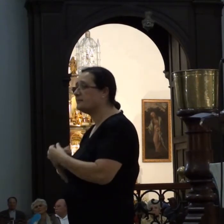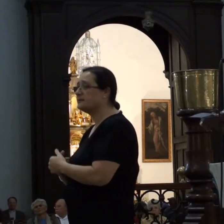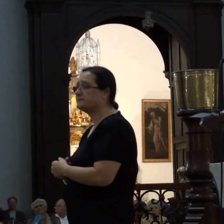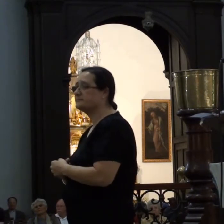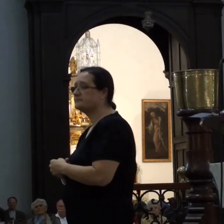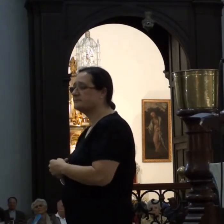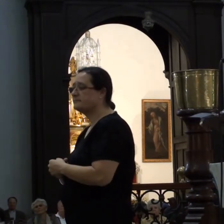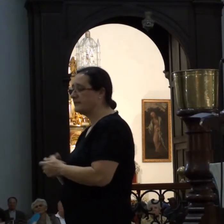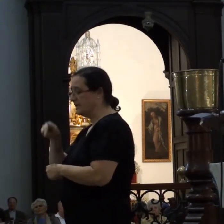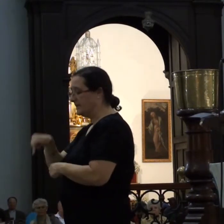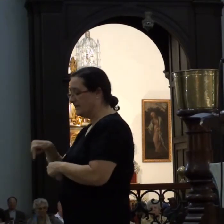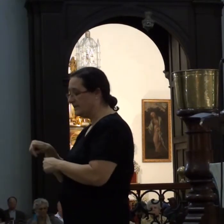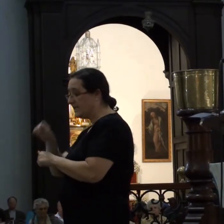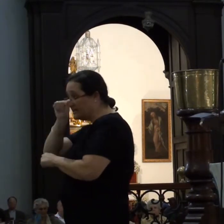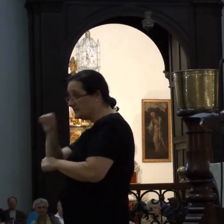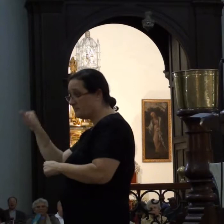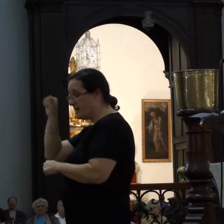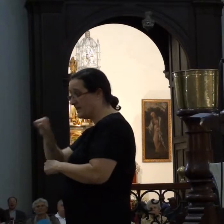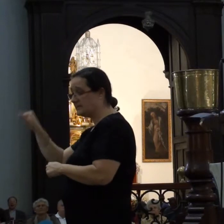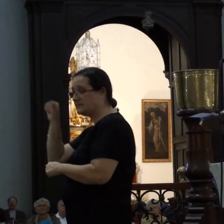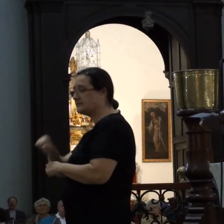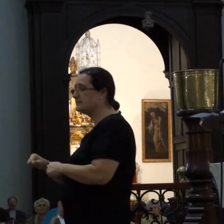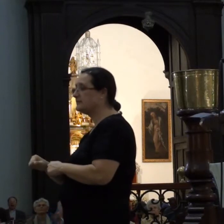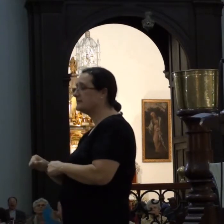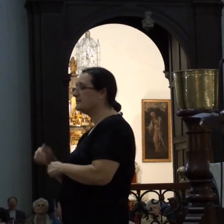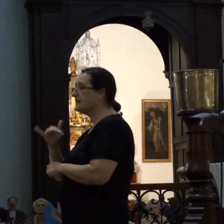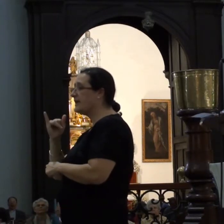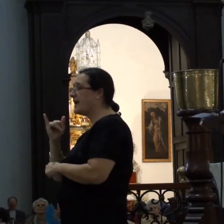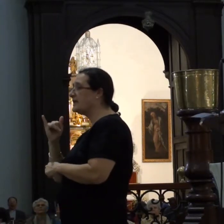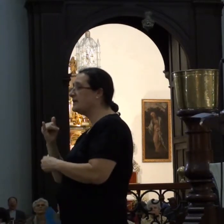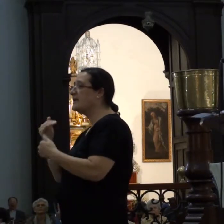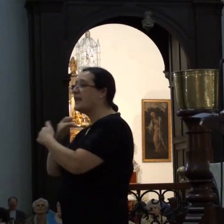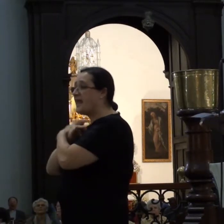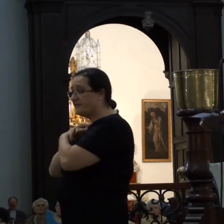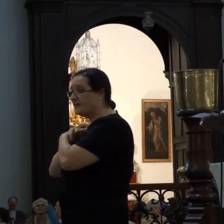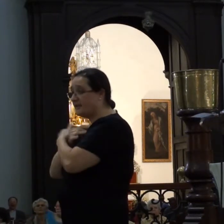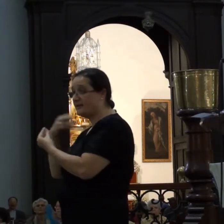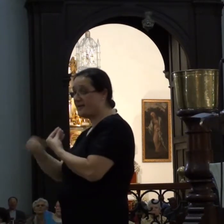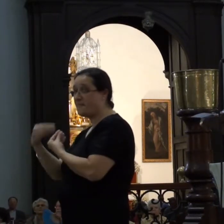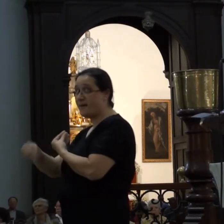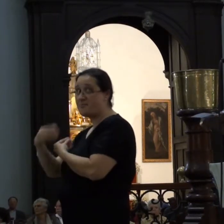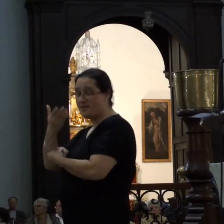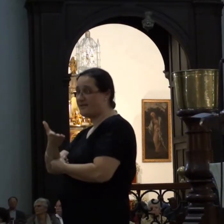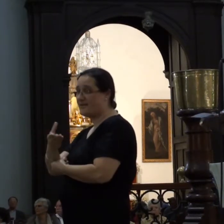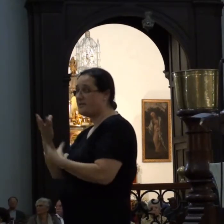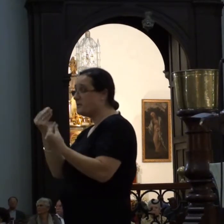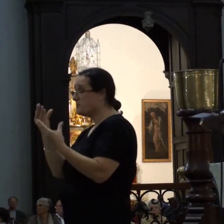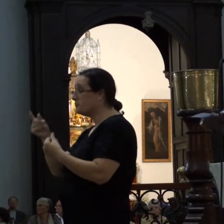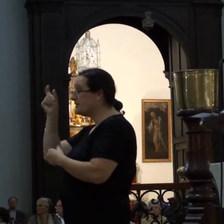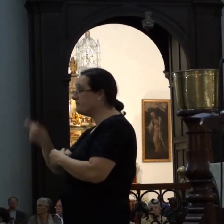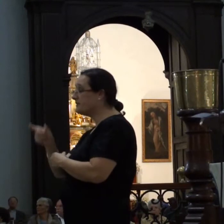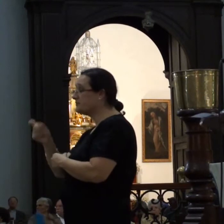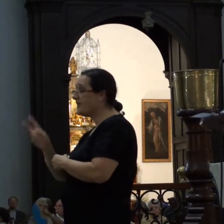en estas semanas en que tenemos la imagen de la Virgen del pino en las panas tantas tantas personas de una forma